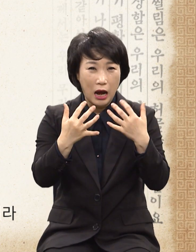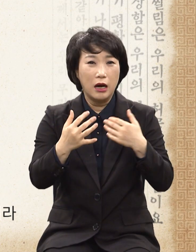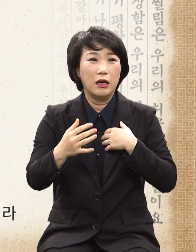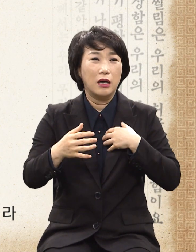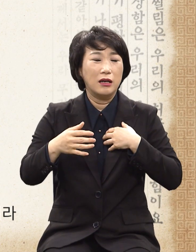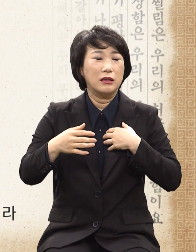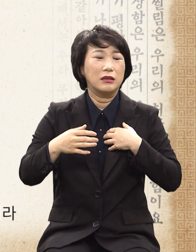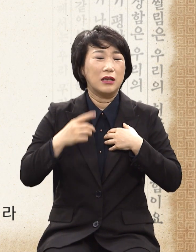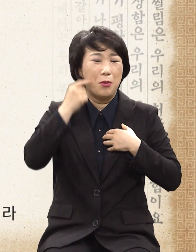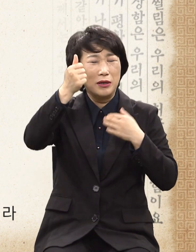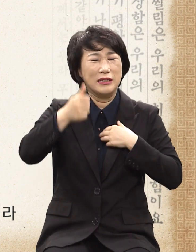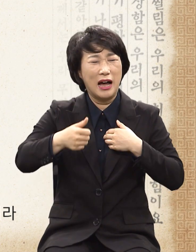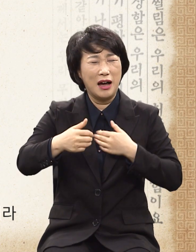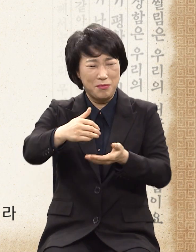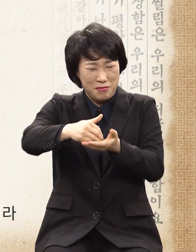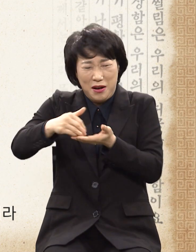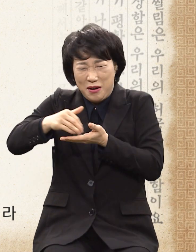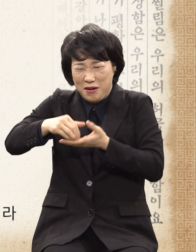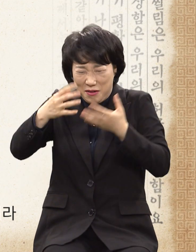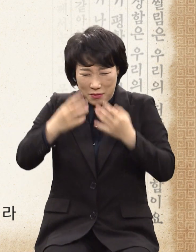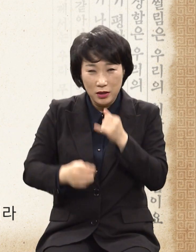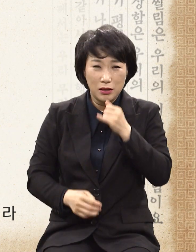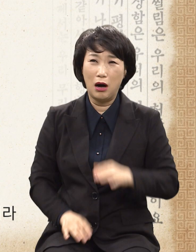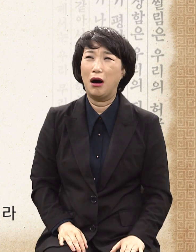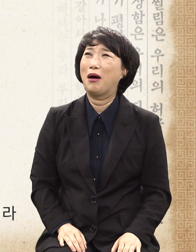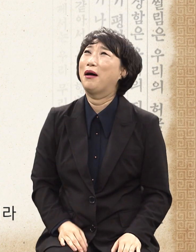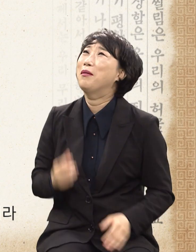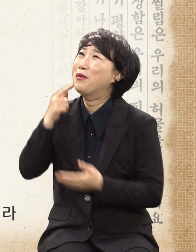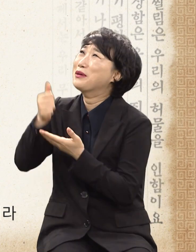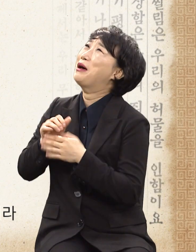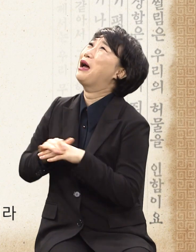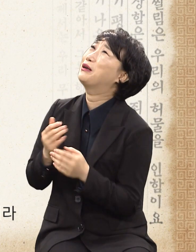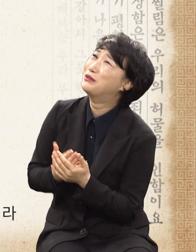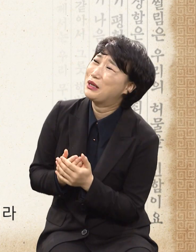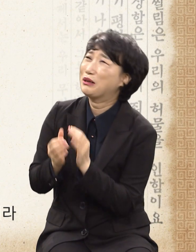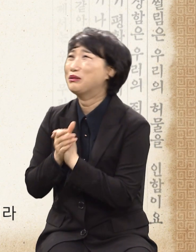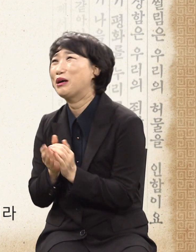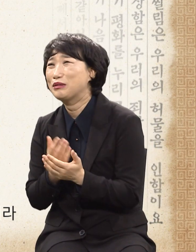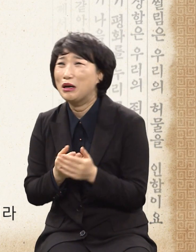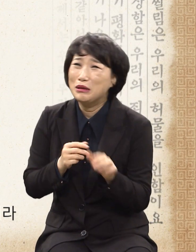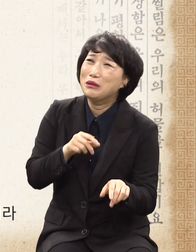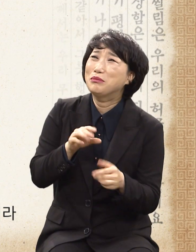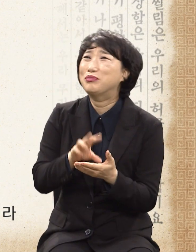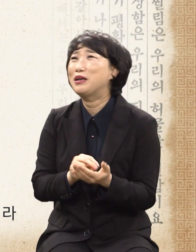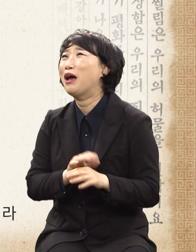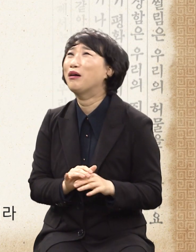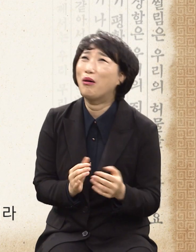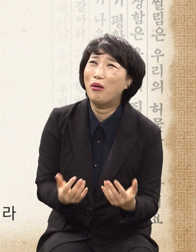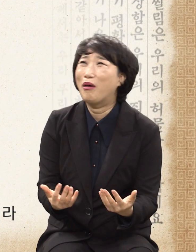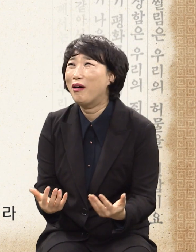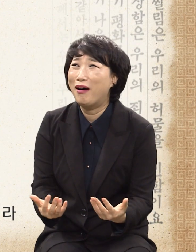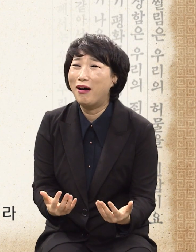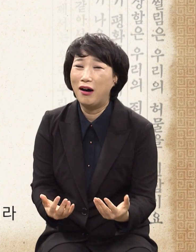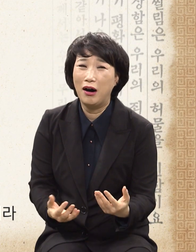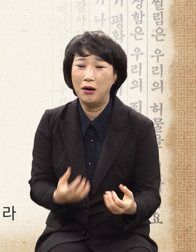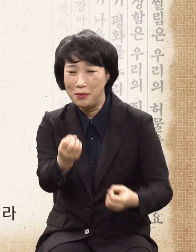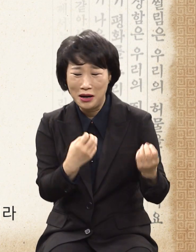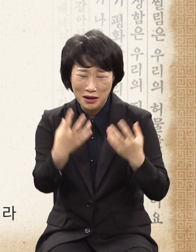들려오잖아요. 목사님 해결해 주세요. 기도해 주세요. 이 문제를 어떻게 하면 좋아요?